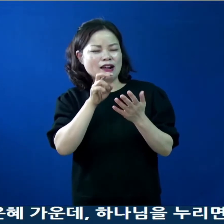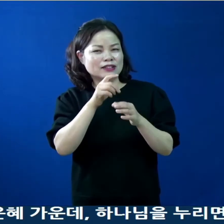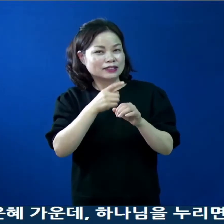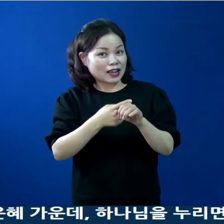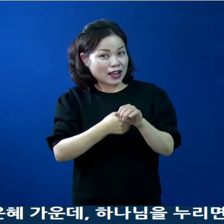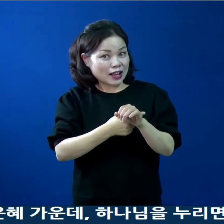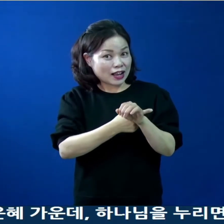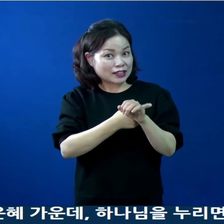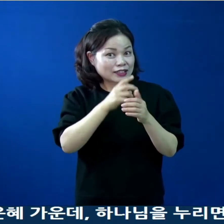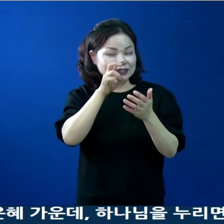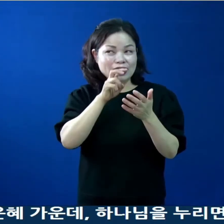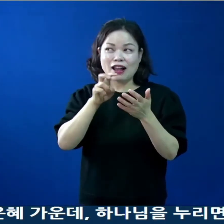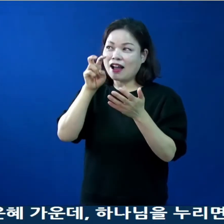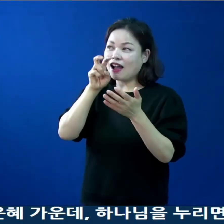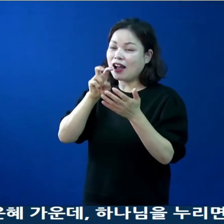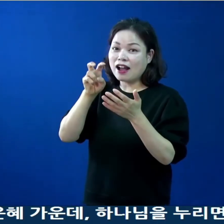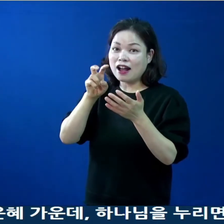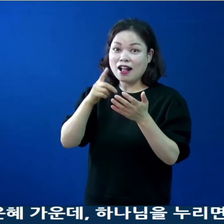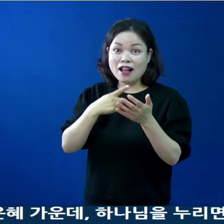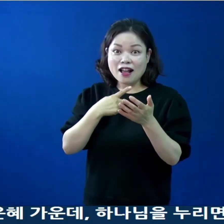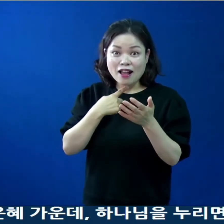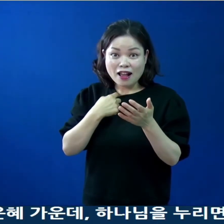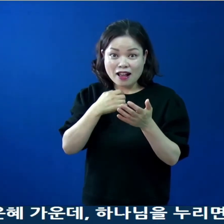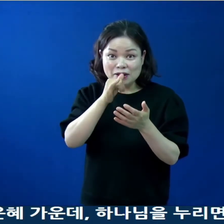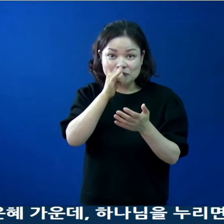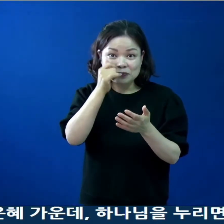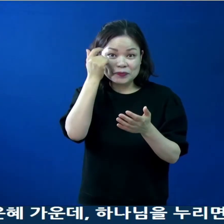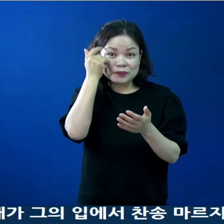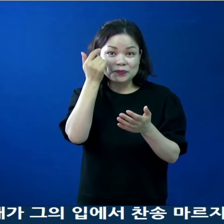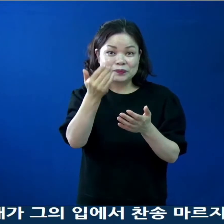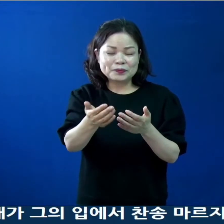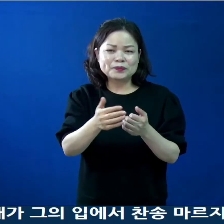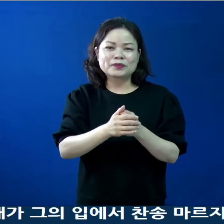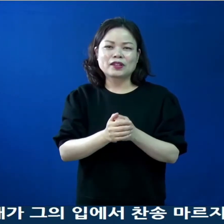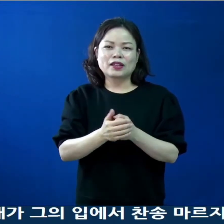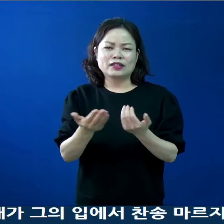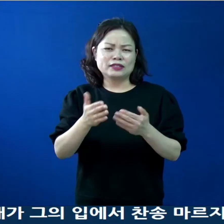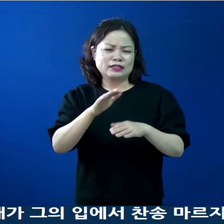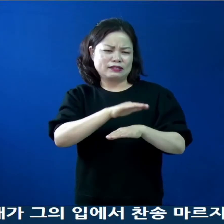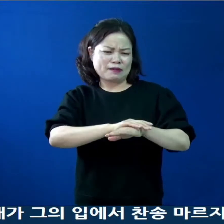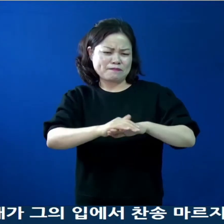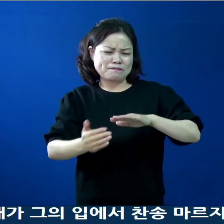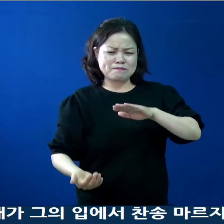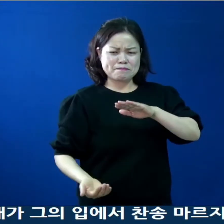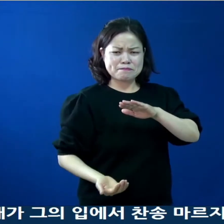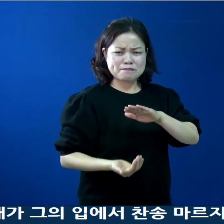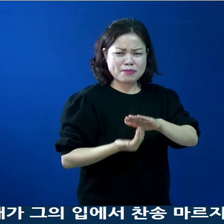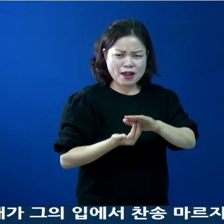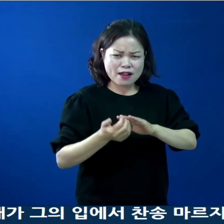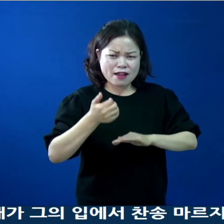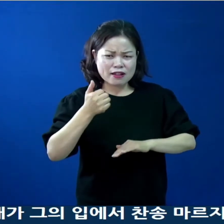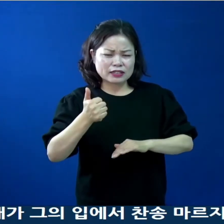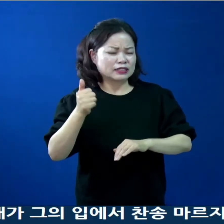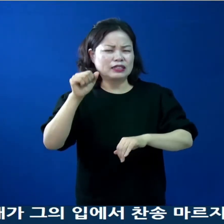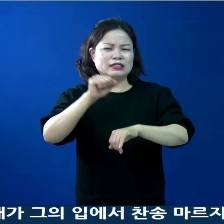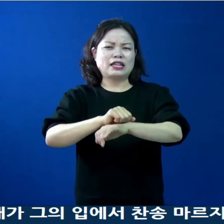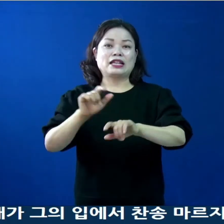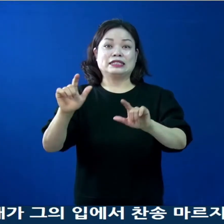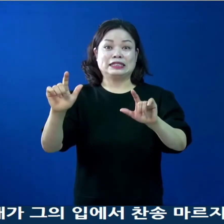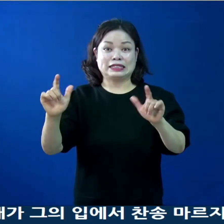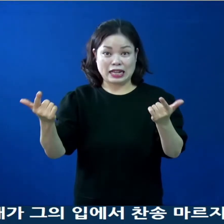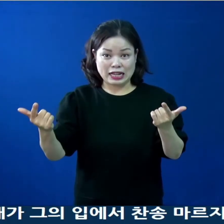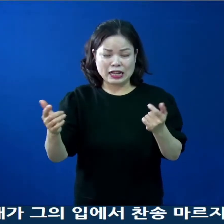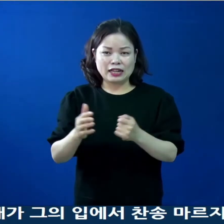자연스럽게 술술 흘러나왔던 적이 있지 않으십니까? 일이 잘 풀리고 기뻐할 만한 이유가 있어서가 아니라 그저